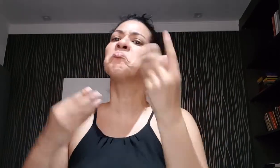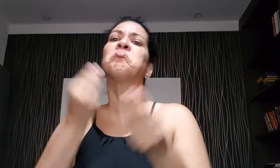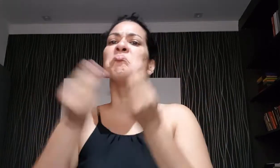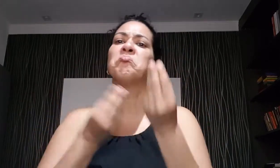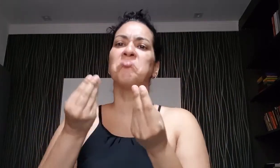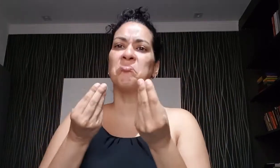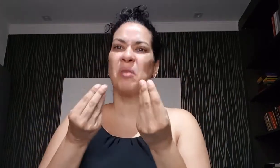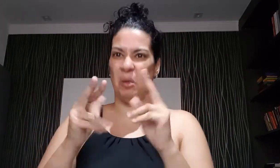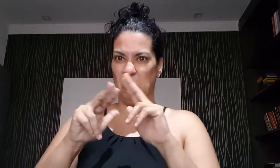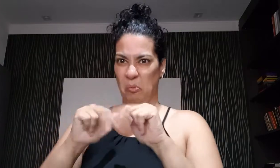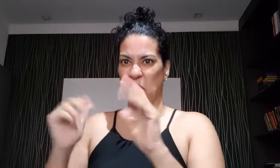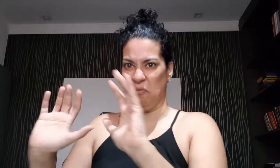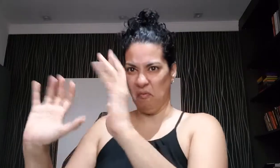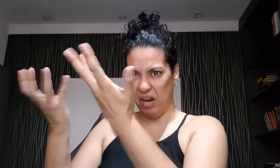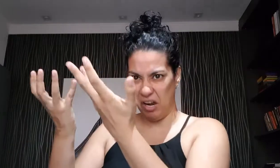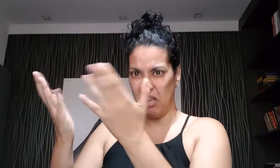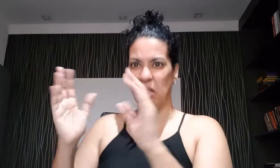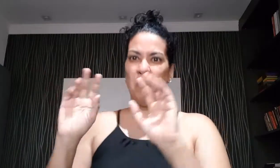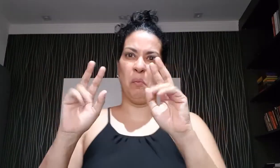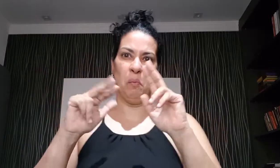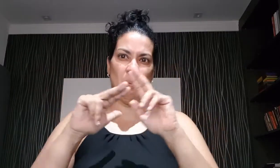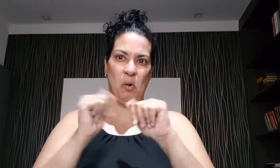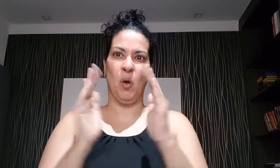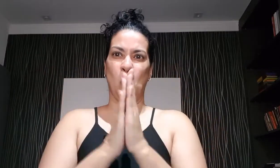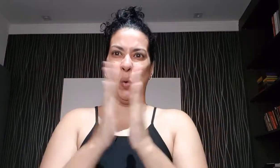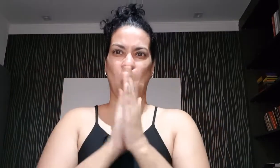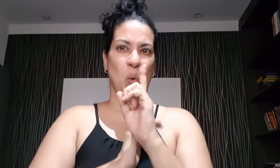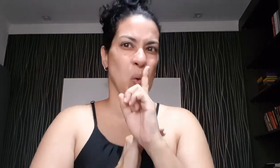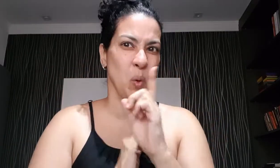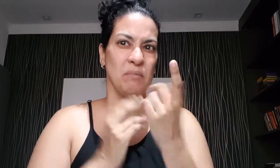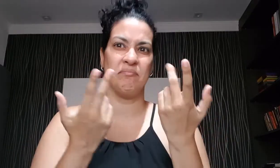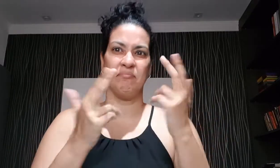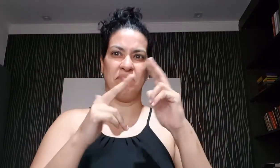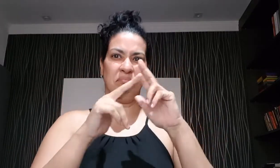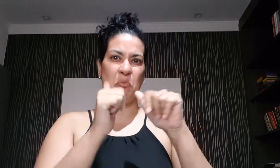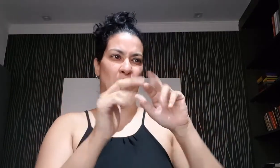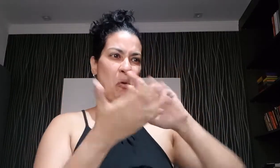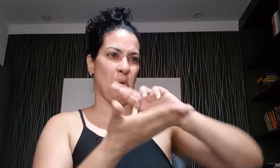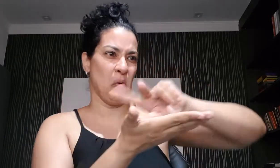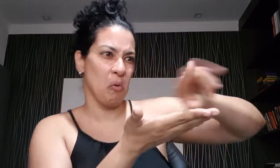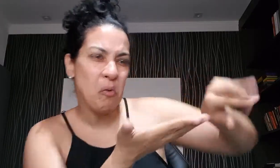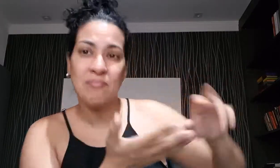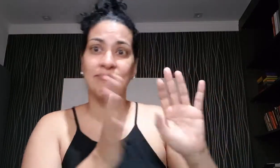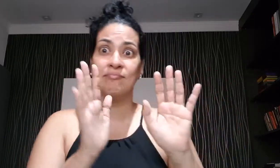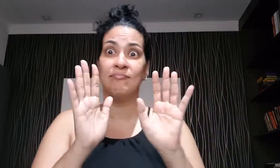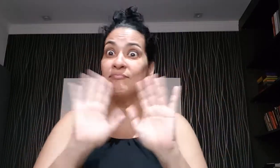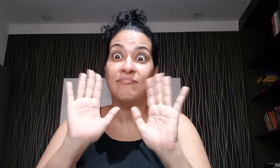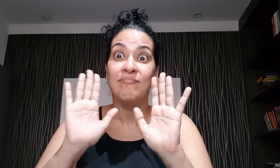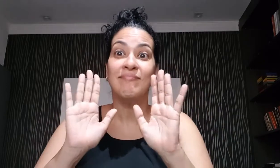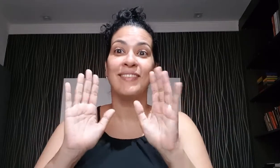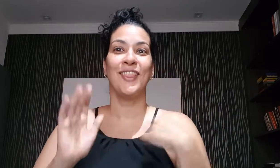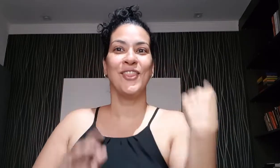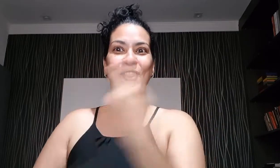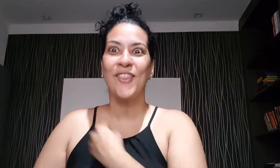sua alegria em Deus. Observe comigo o verso número 7, ele diz assim: o Senhor, porém, reina para sempre, de seu